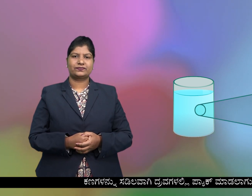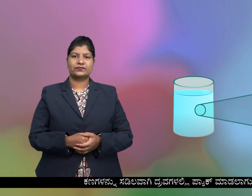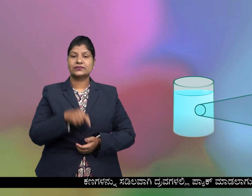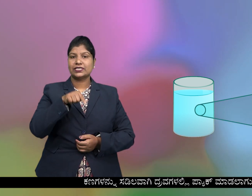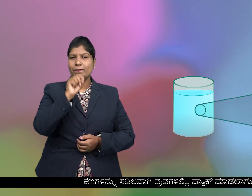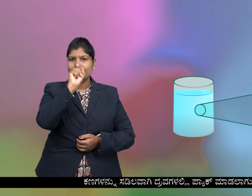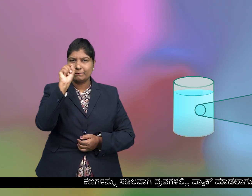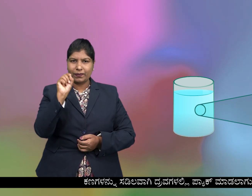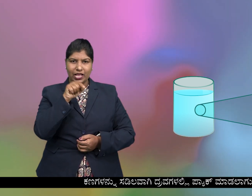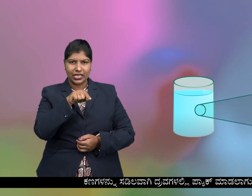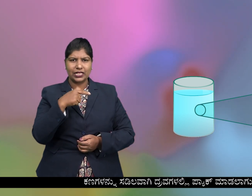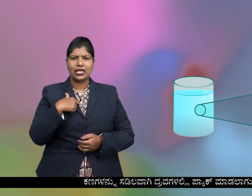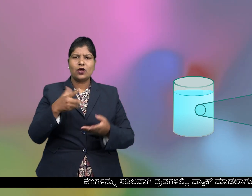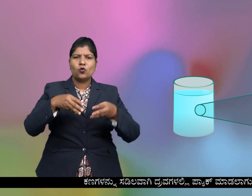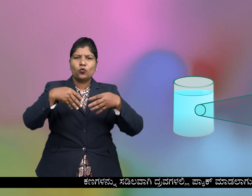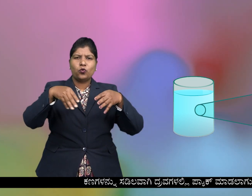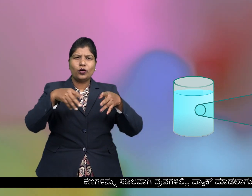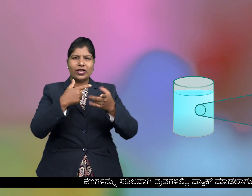ಕಣಗಳನ್ನ ಸಡಿಲವಾಗಿ ದ್ರವಗಳಲ್ಲಿ ಪ್ಯಾಕ್ ಮಾಡಲಾಗುತ್ತೆ.